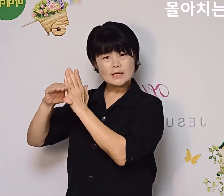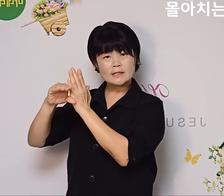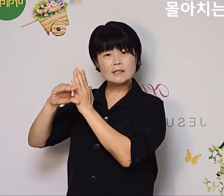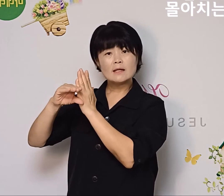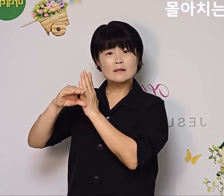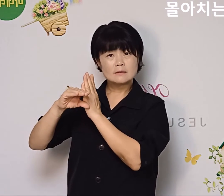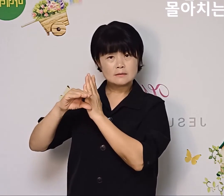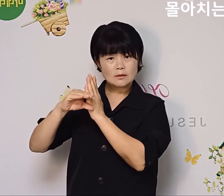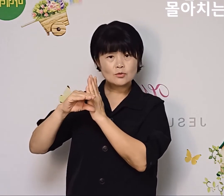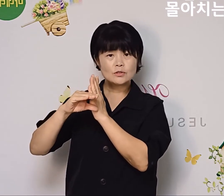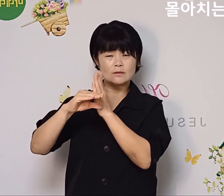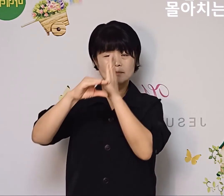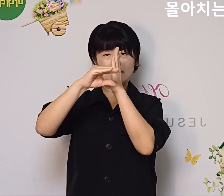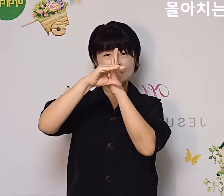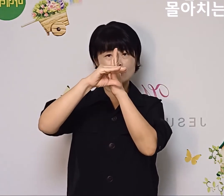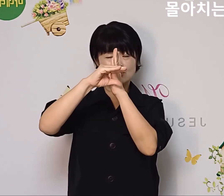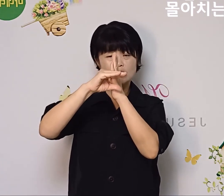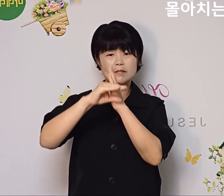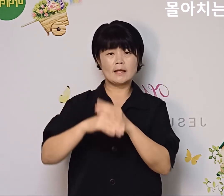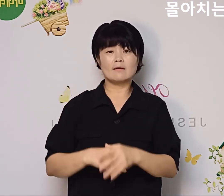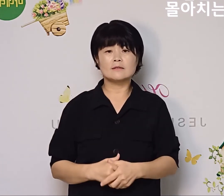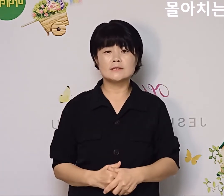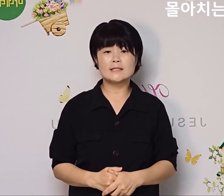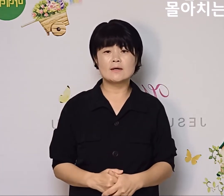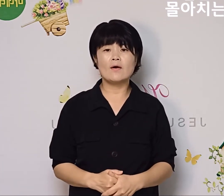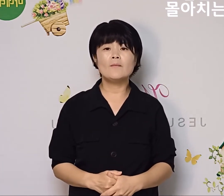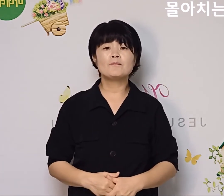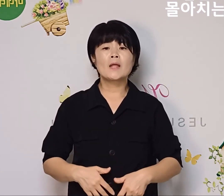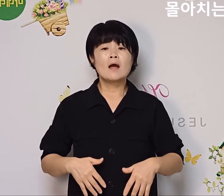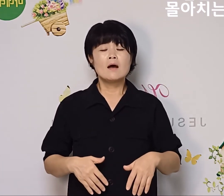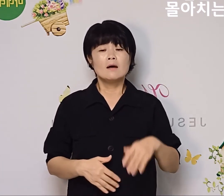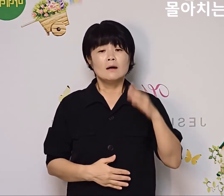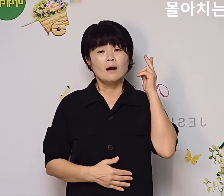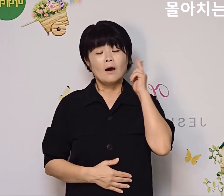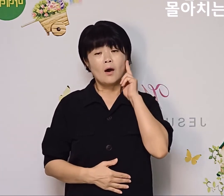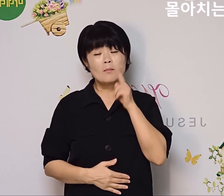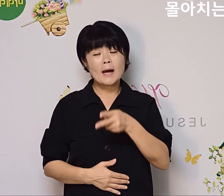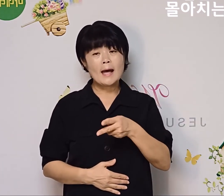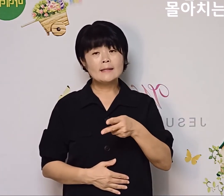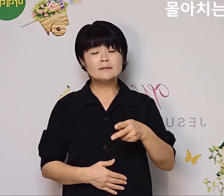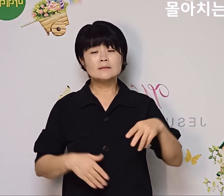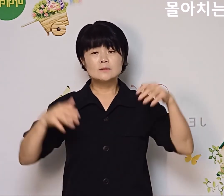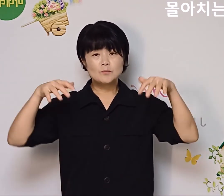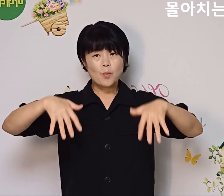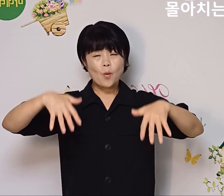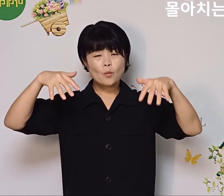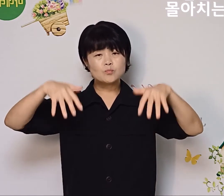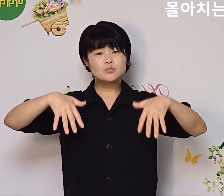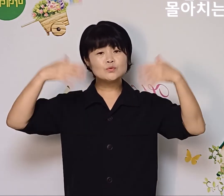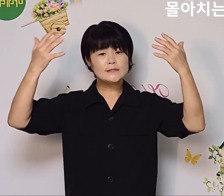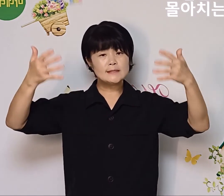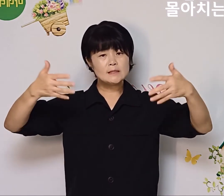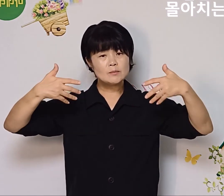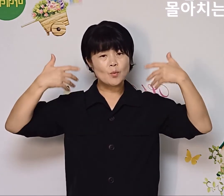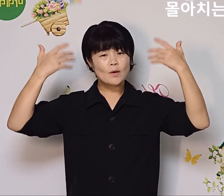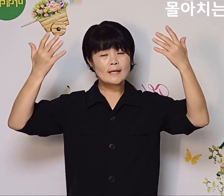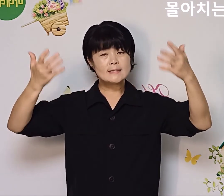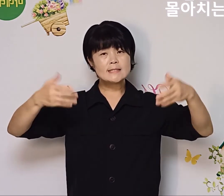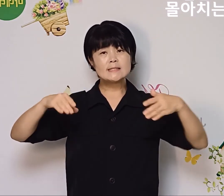중자를 만들어 주시면 돼요. 그래서 험한 폭풍이